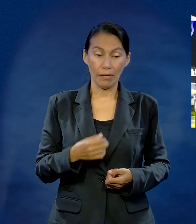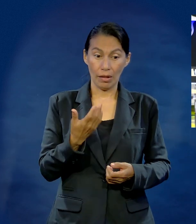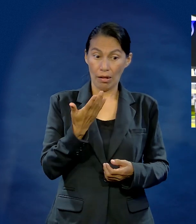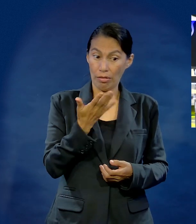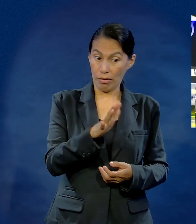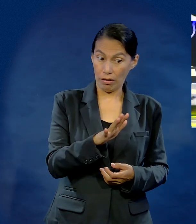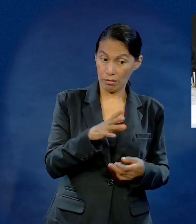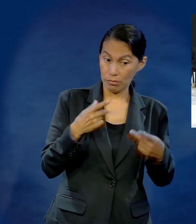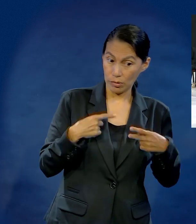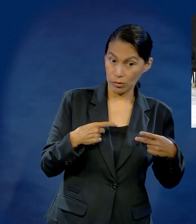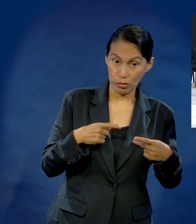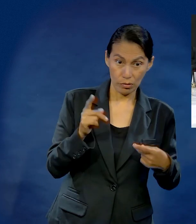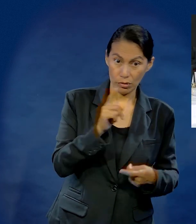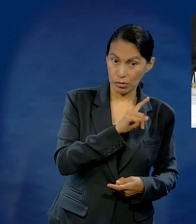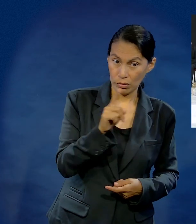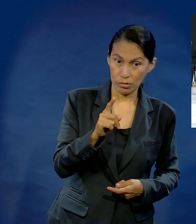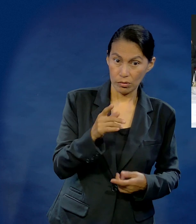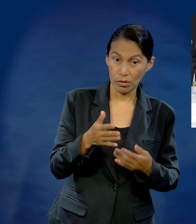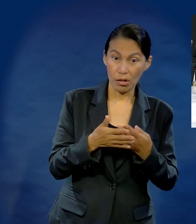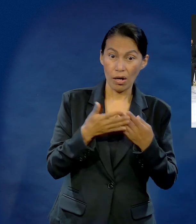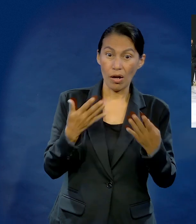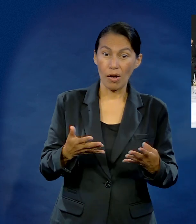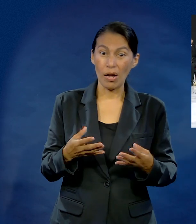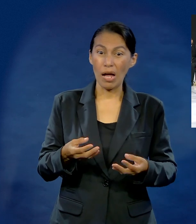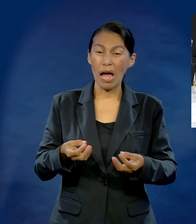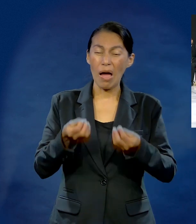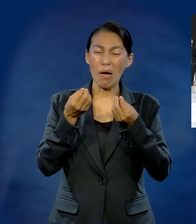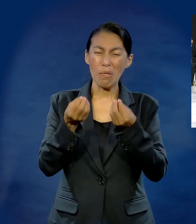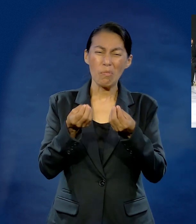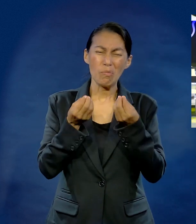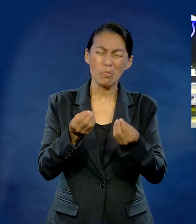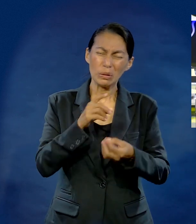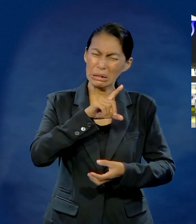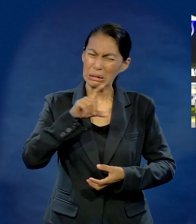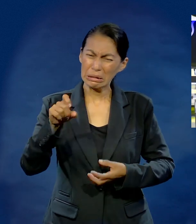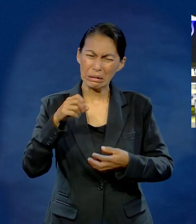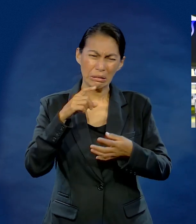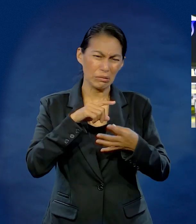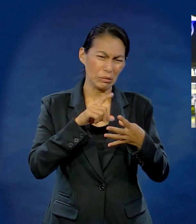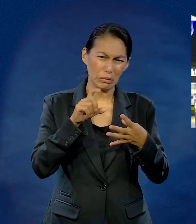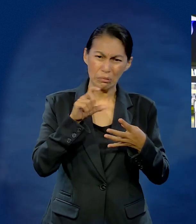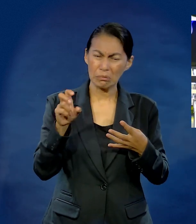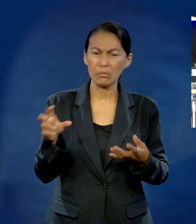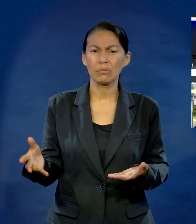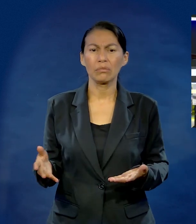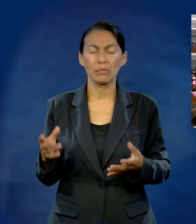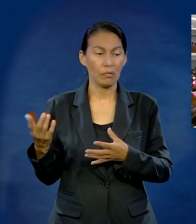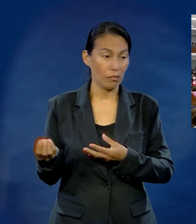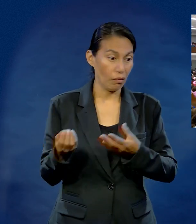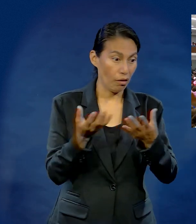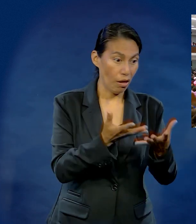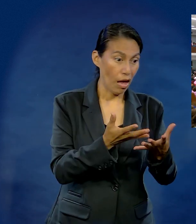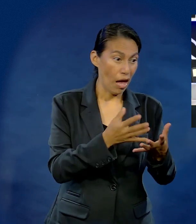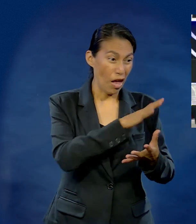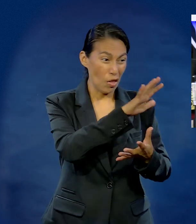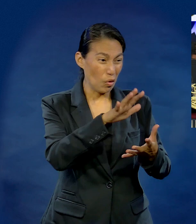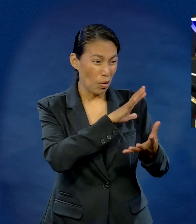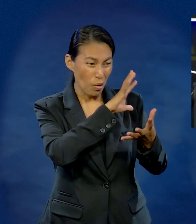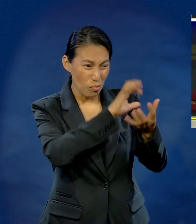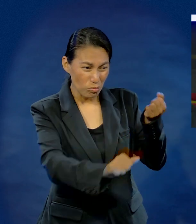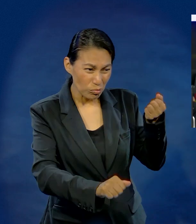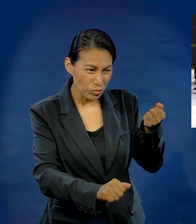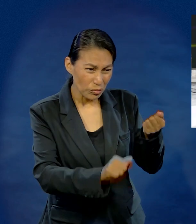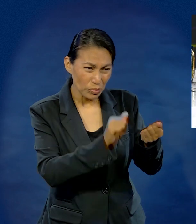voy a asegurarme que mi rostro sea el último que conozca en su existencia. Y ahora sí, señores, barra libre para